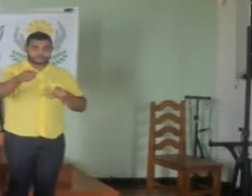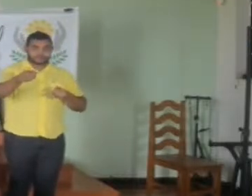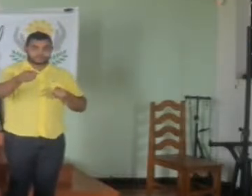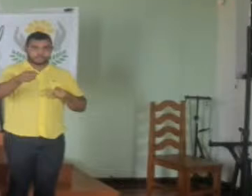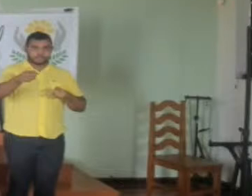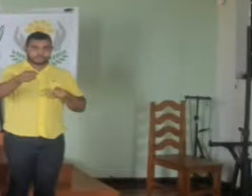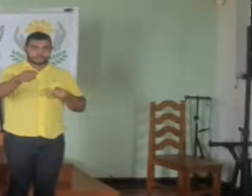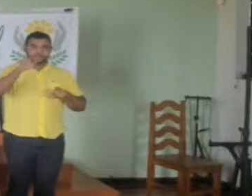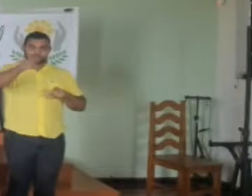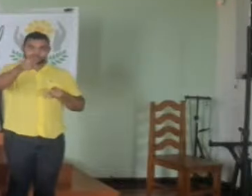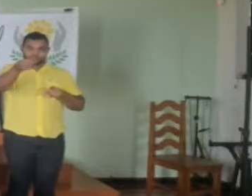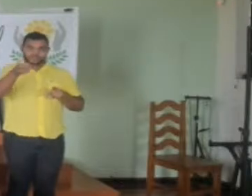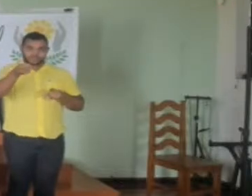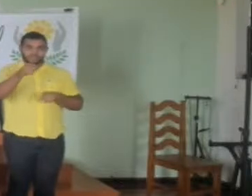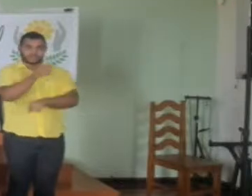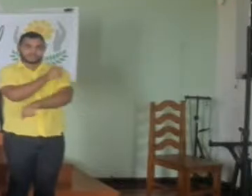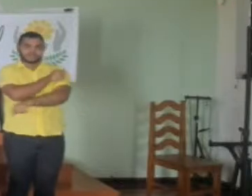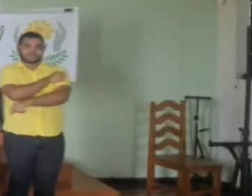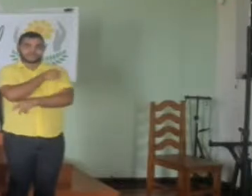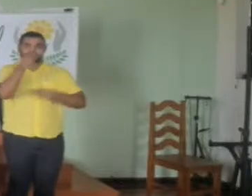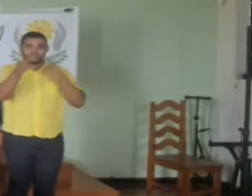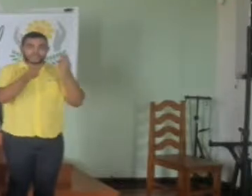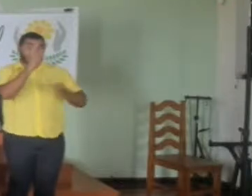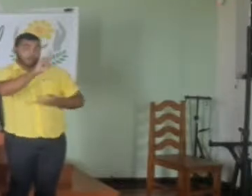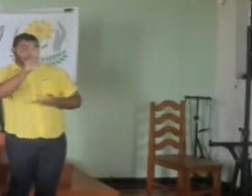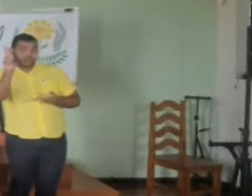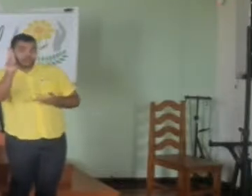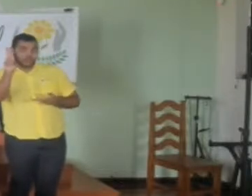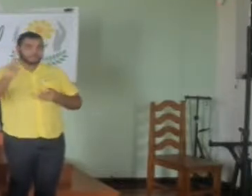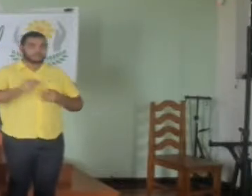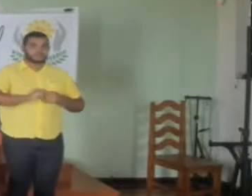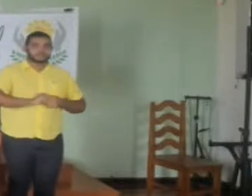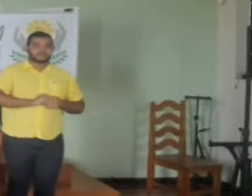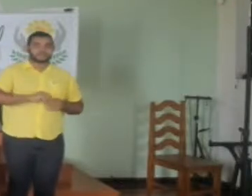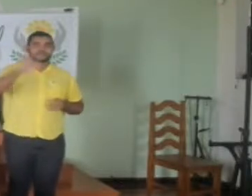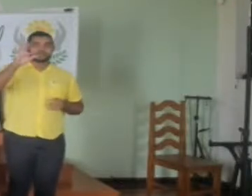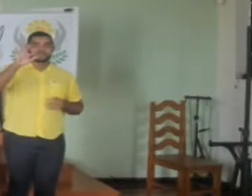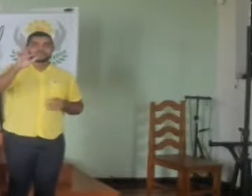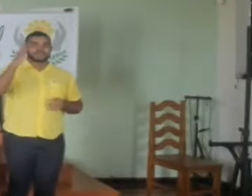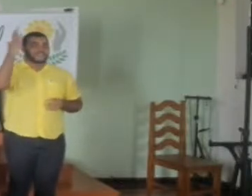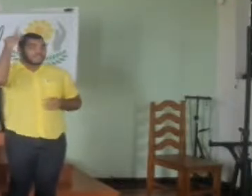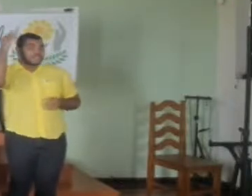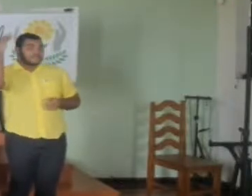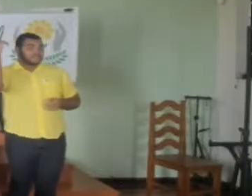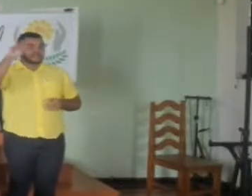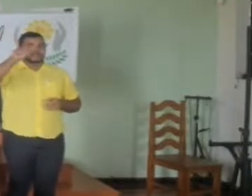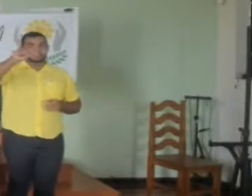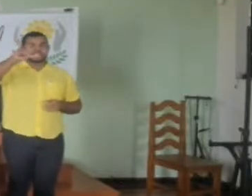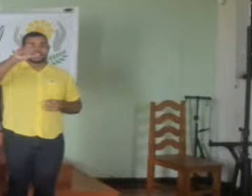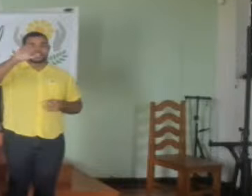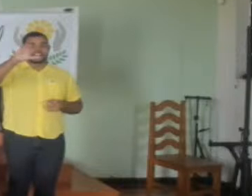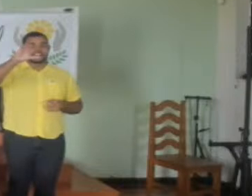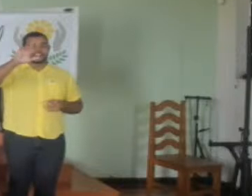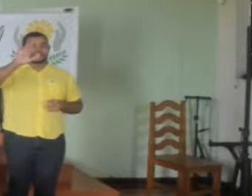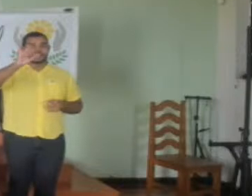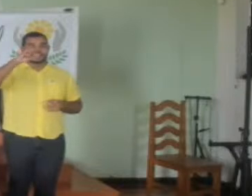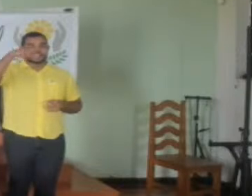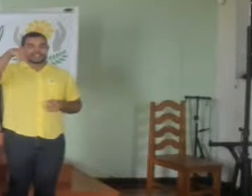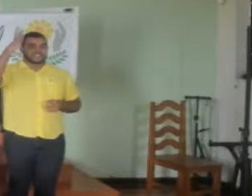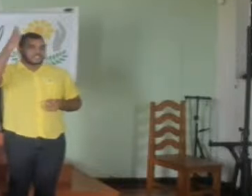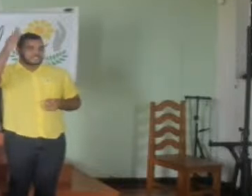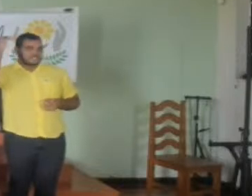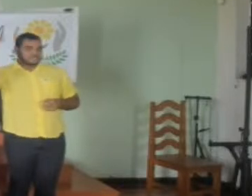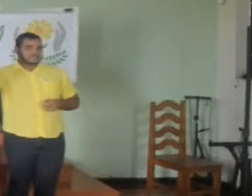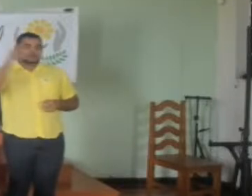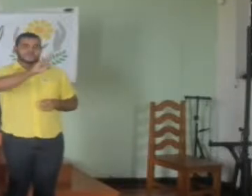esse ex-autodefensor, vou falar para vocês quem é. Né? É o famoso Alecrim, que a gente tinha o costume de falar. É